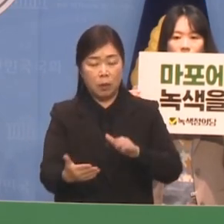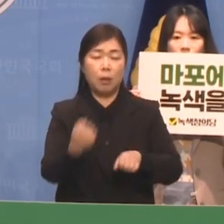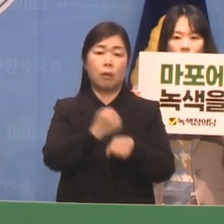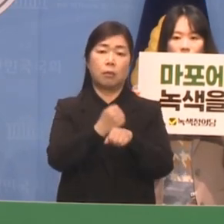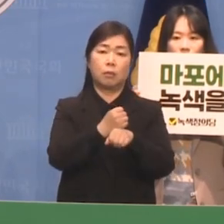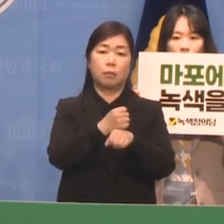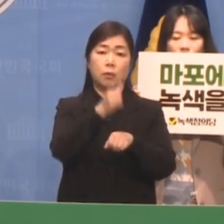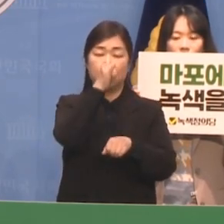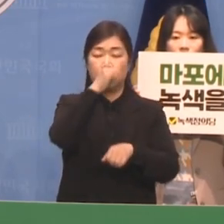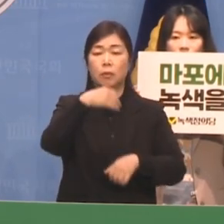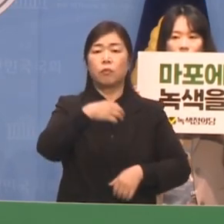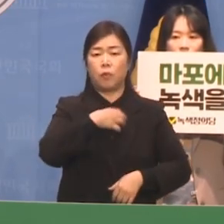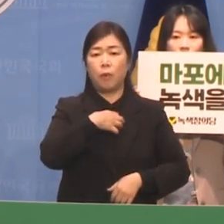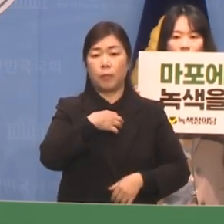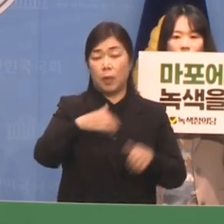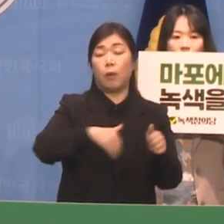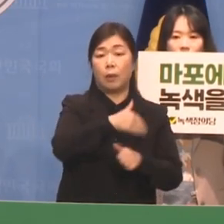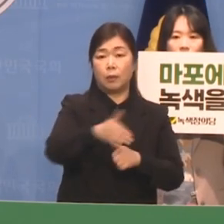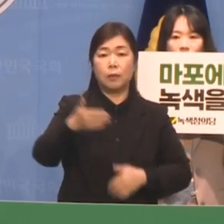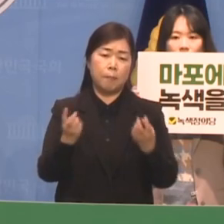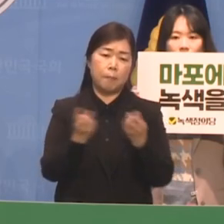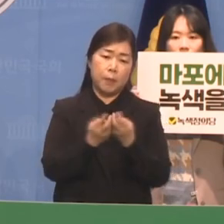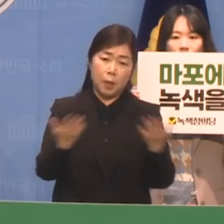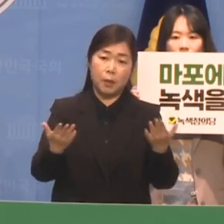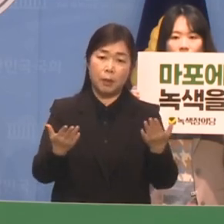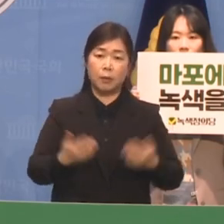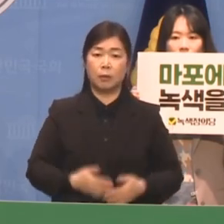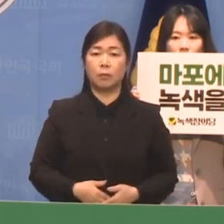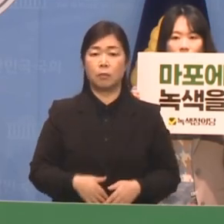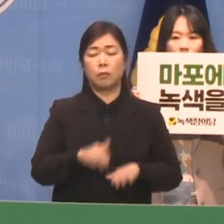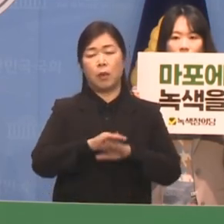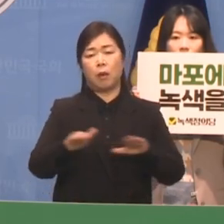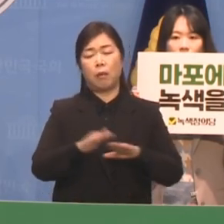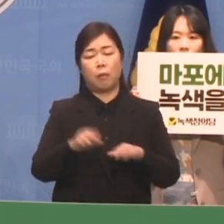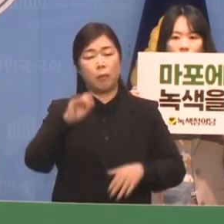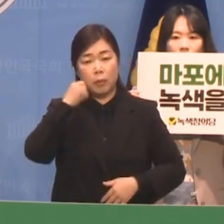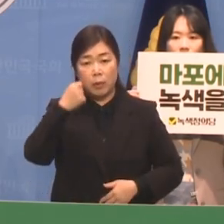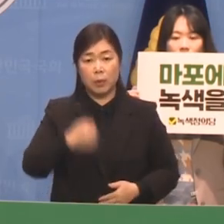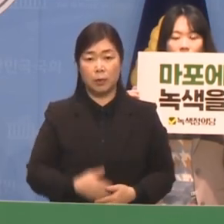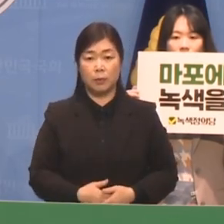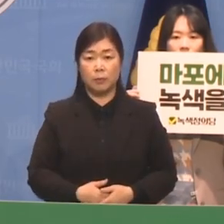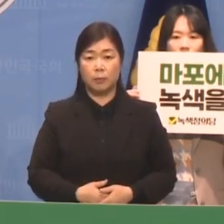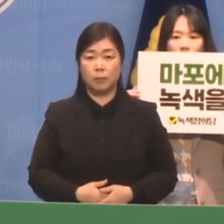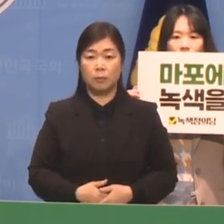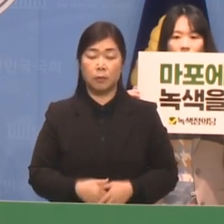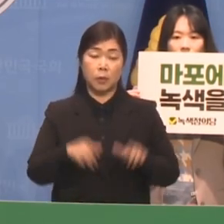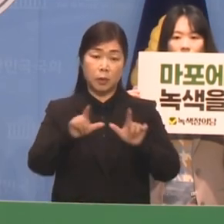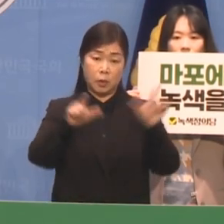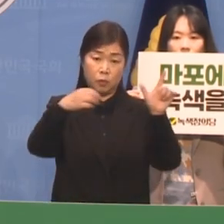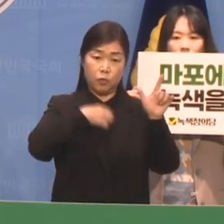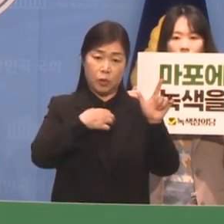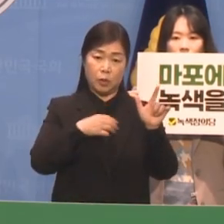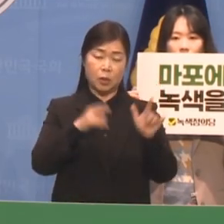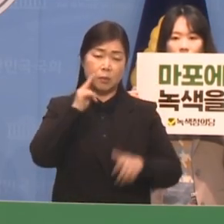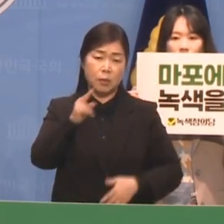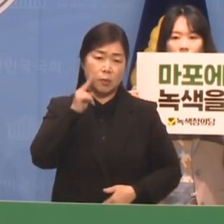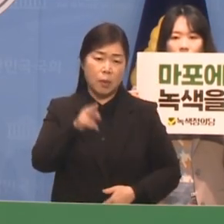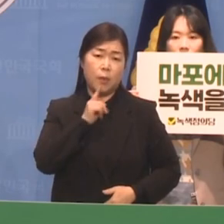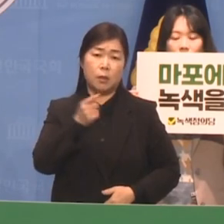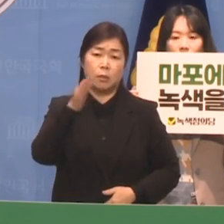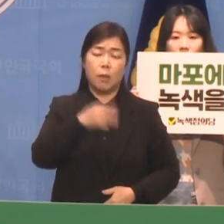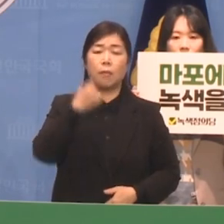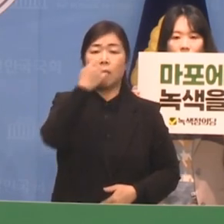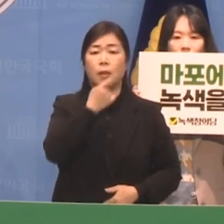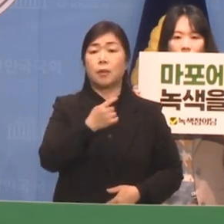실제적으로 위협하고 있습니다. 그러나 속수무책. 기후위기가 심각하다고 정치인들은 말하지만 그들이